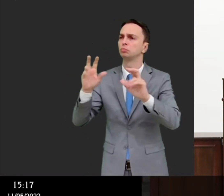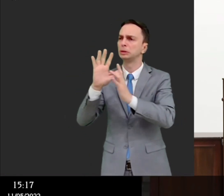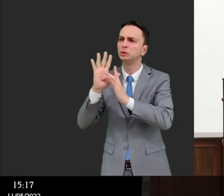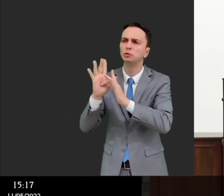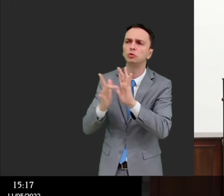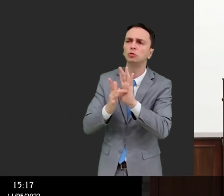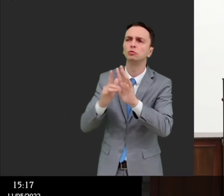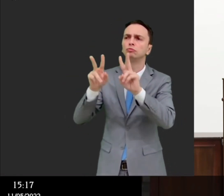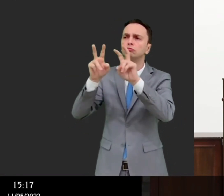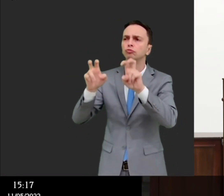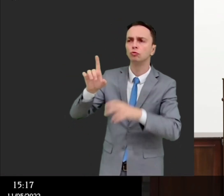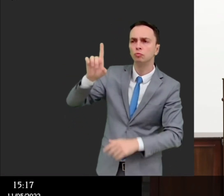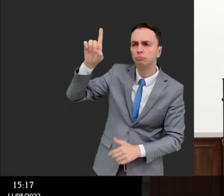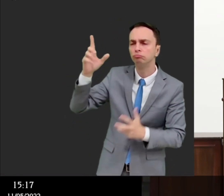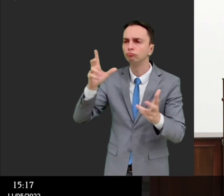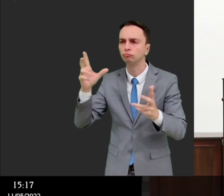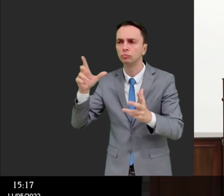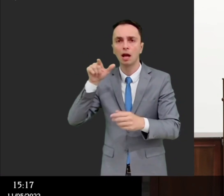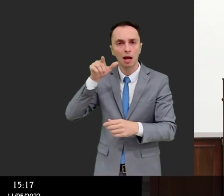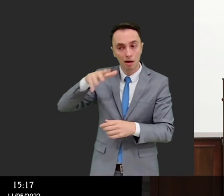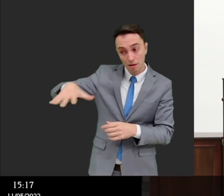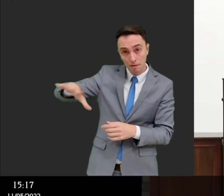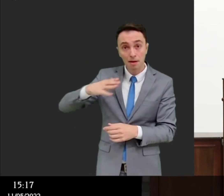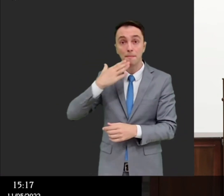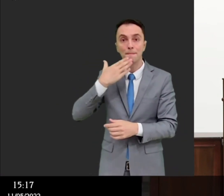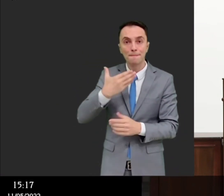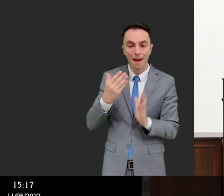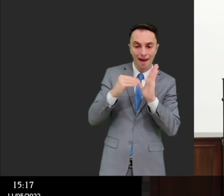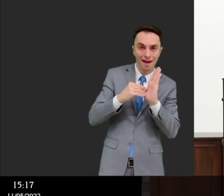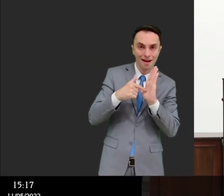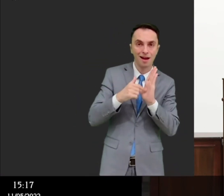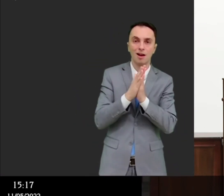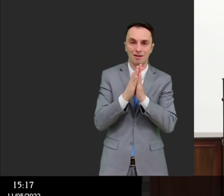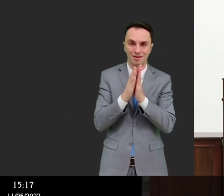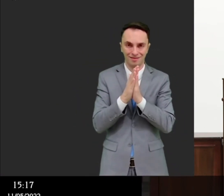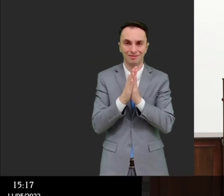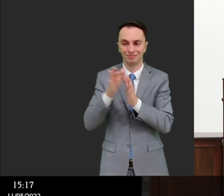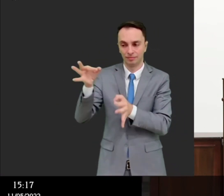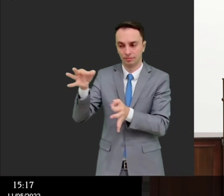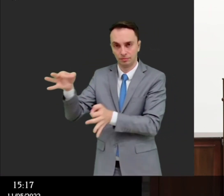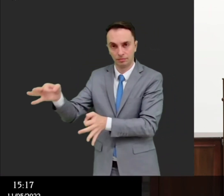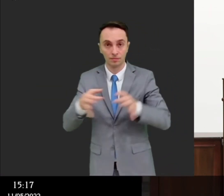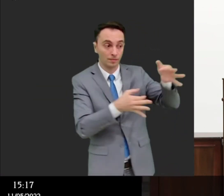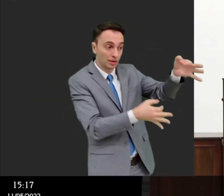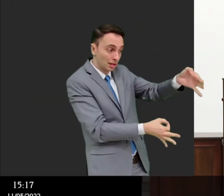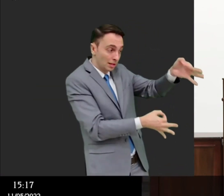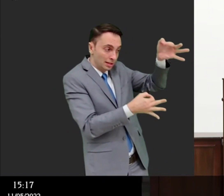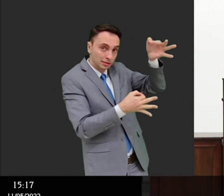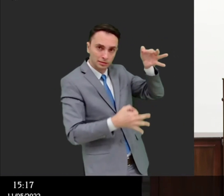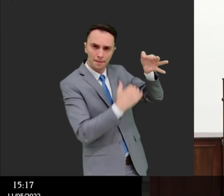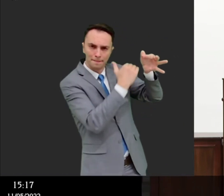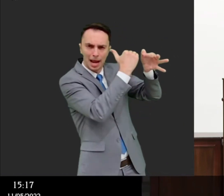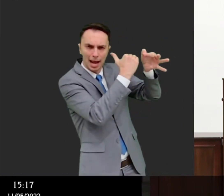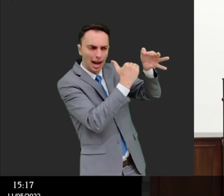crendo, também pedem as nossas orações. Temos também outros pedidos para ser